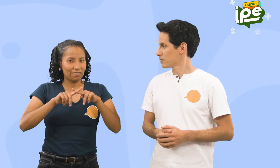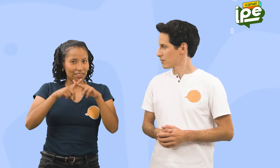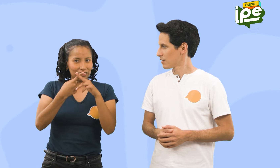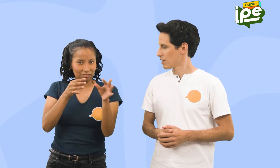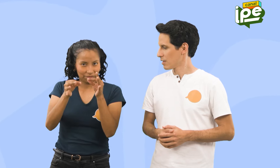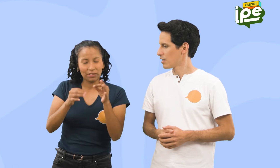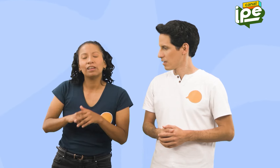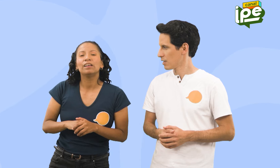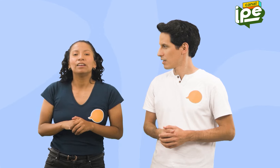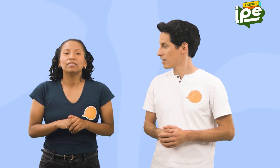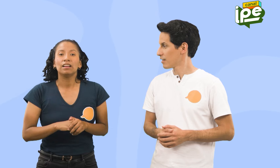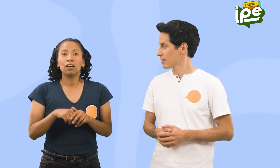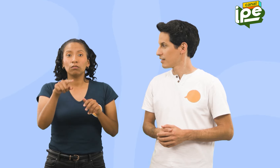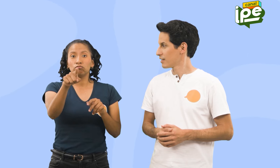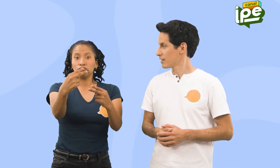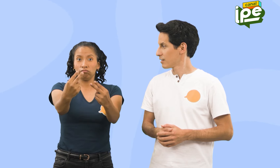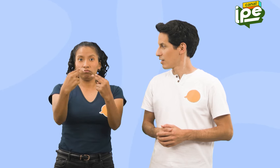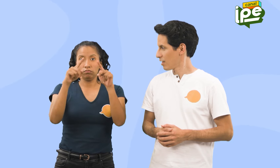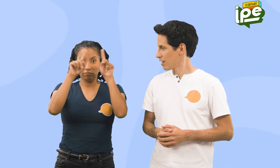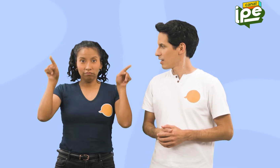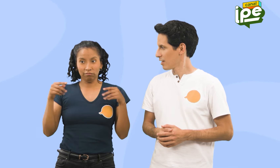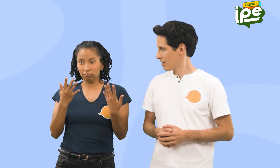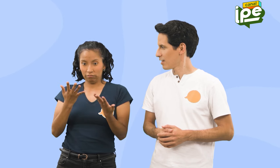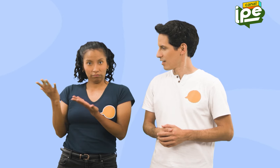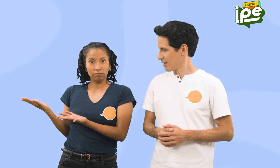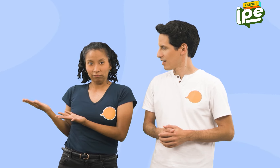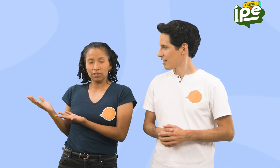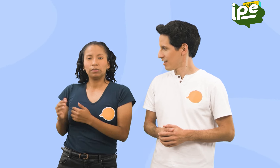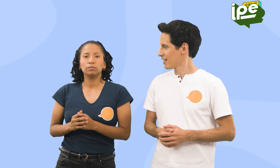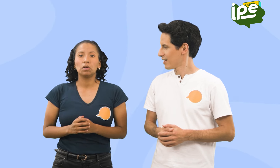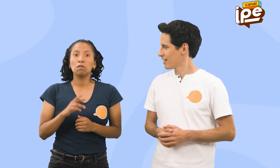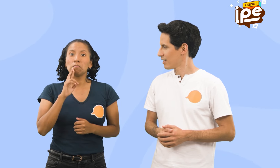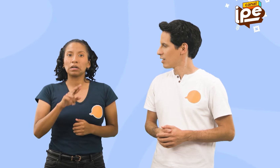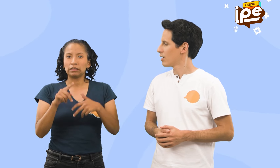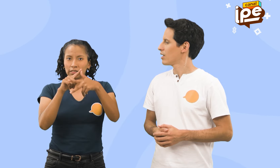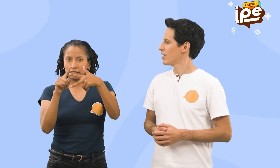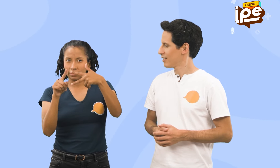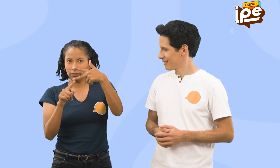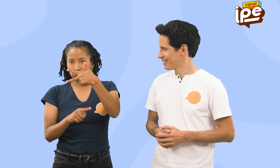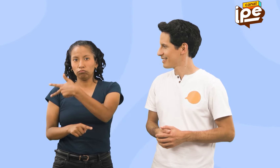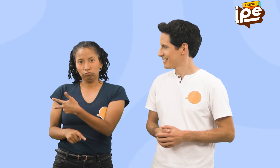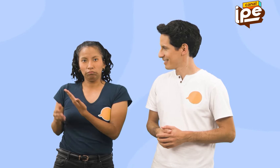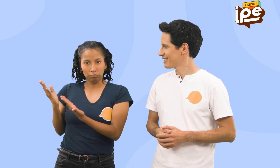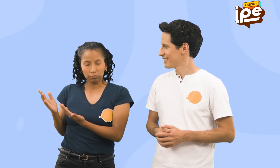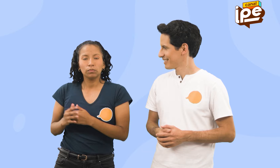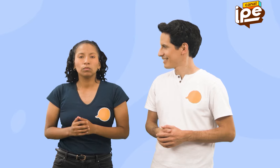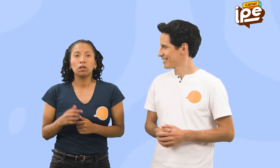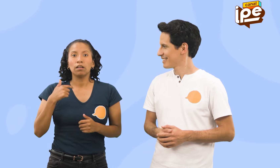Yo haré una seña en la pantalla verás tres alternativas de respuesta elige la que